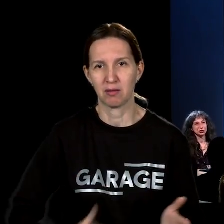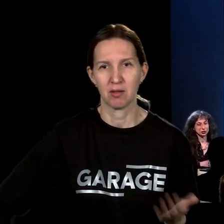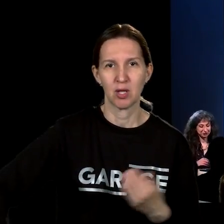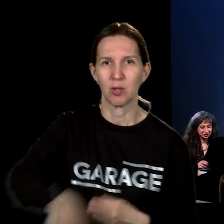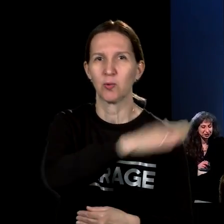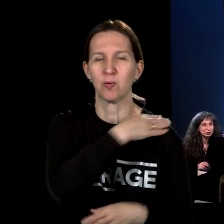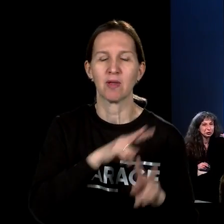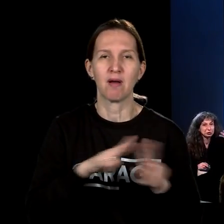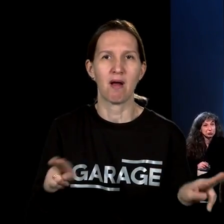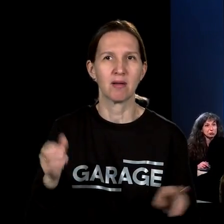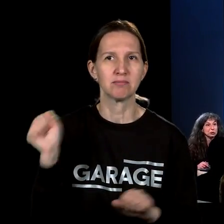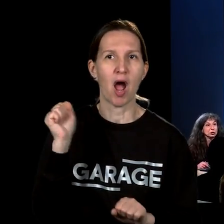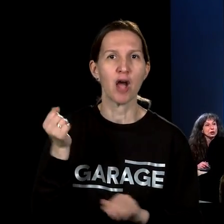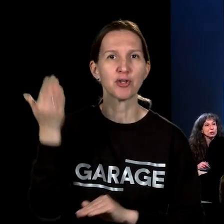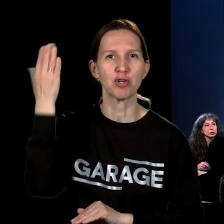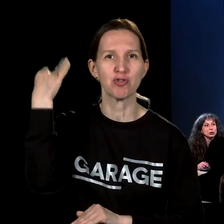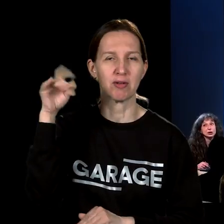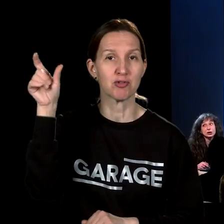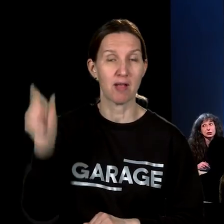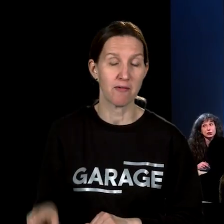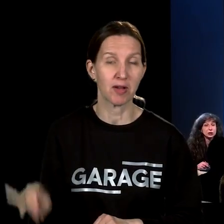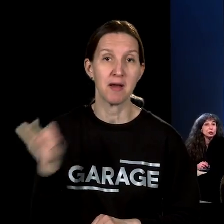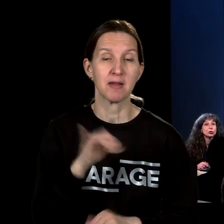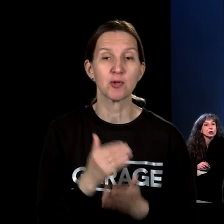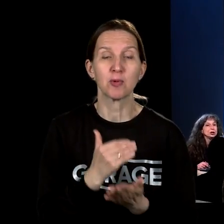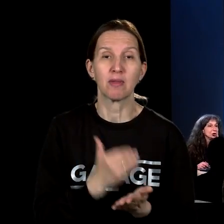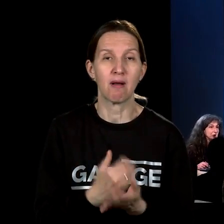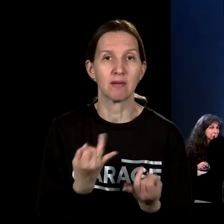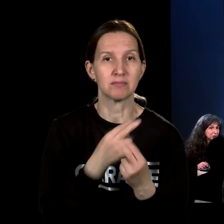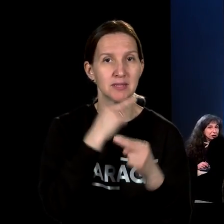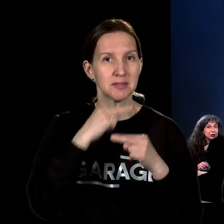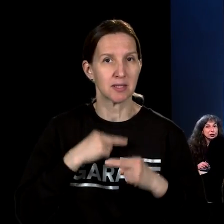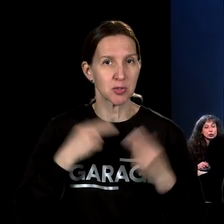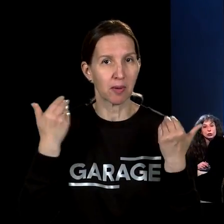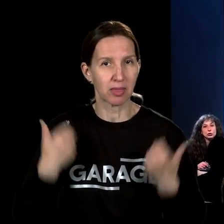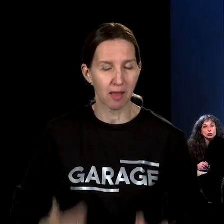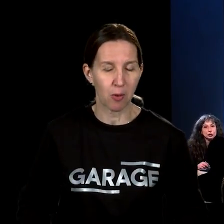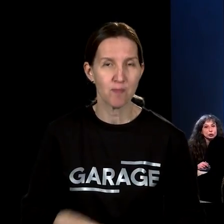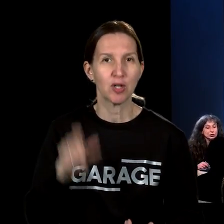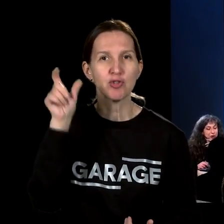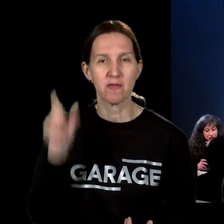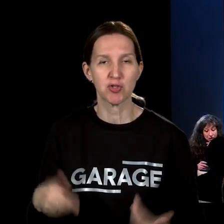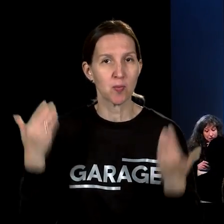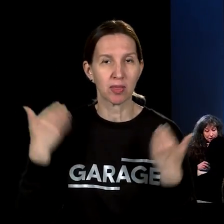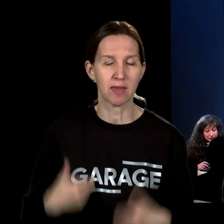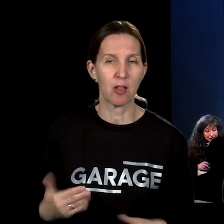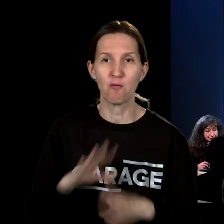новый античный человек. И вот результатом этого интереса к телу, к красоте человеческого тела, которое абсолютно не